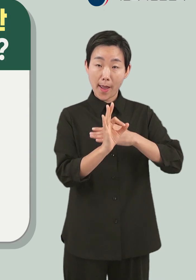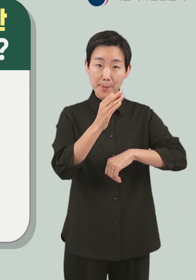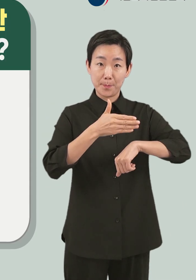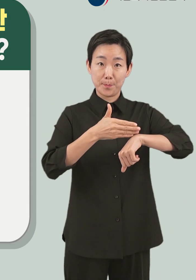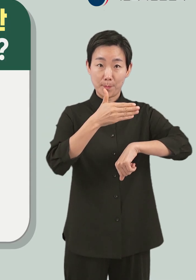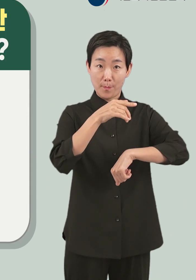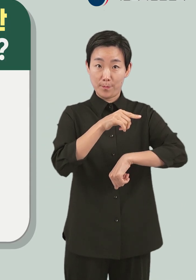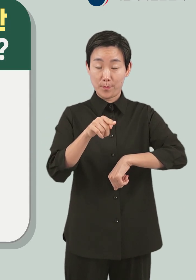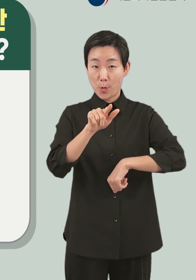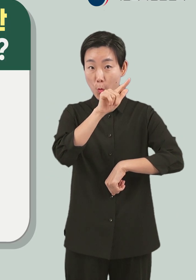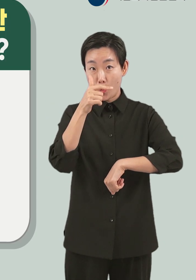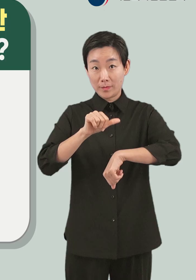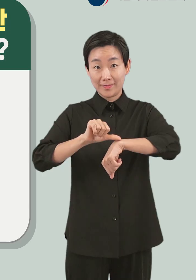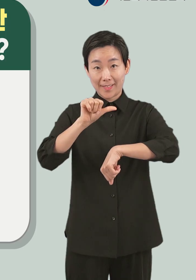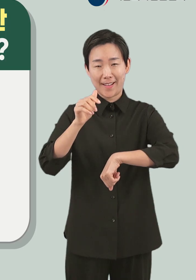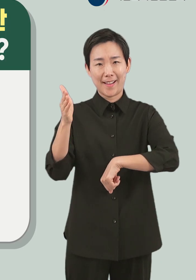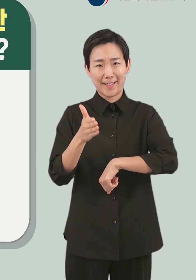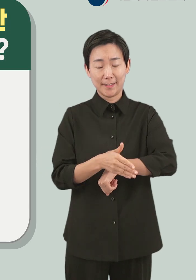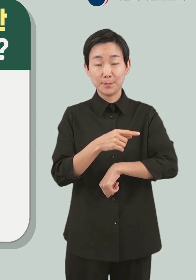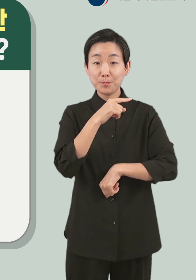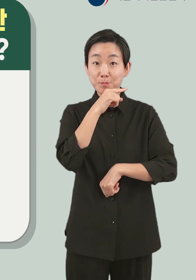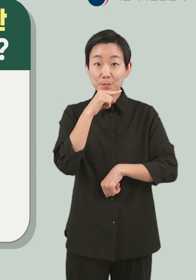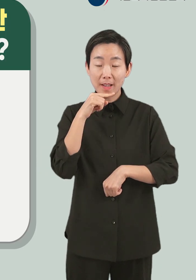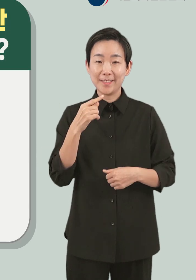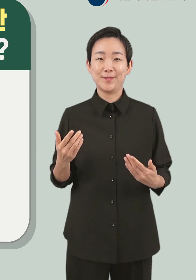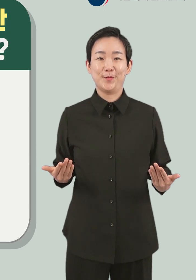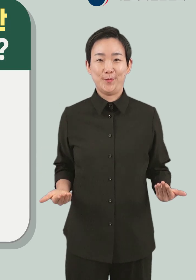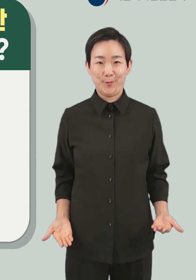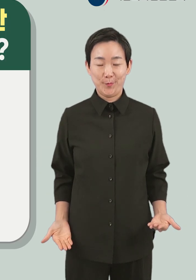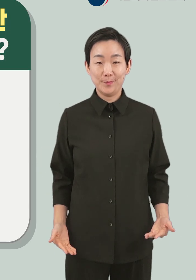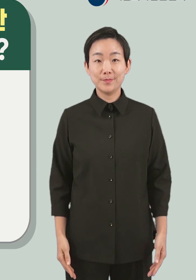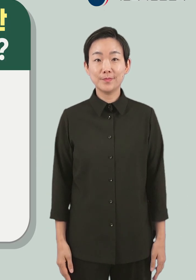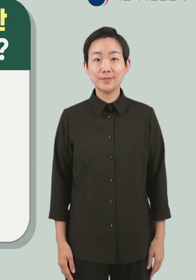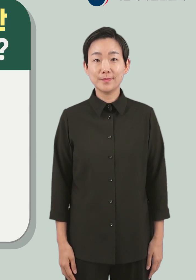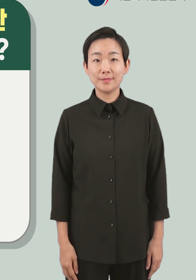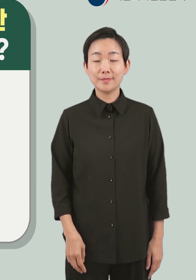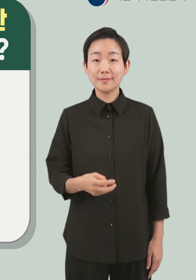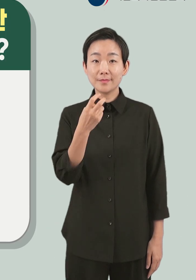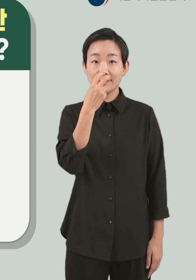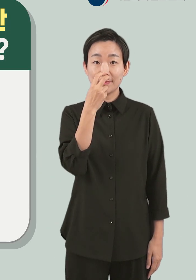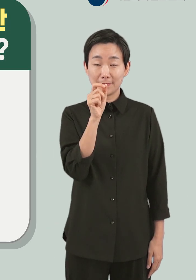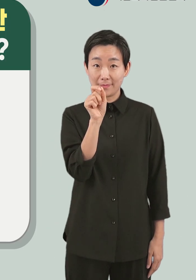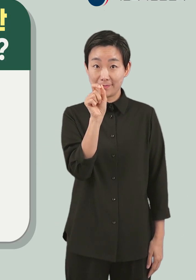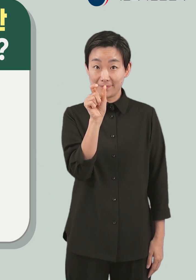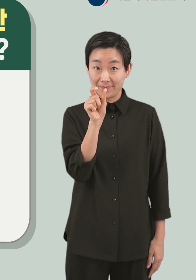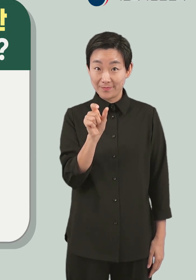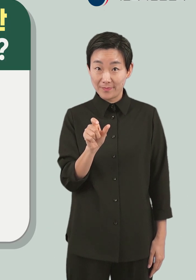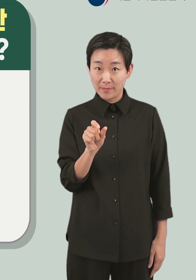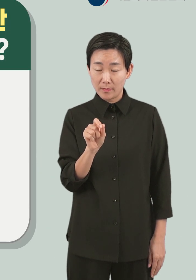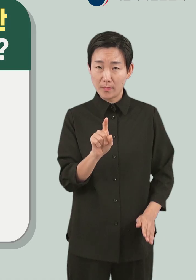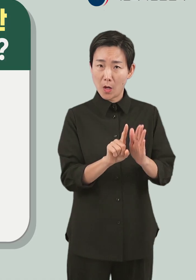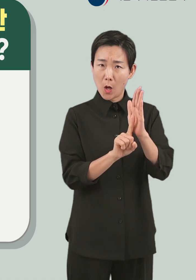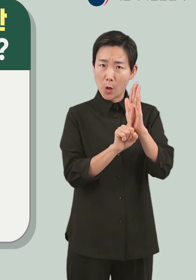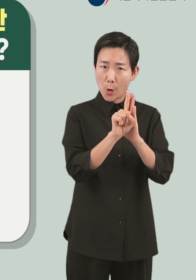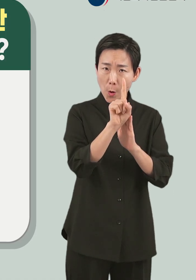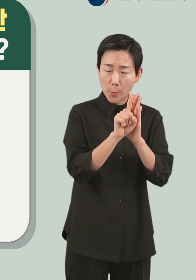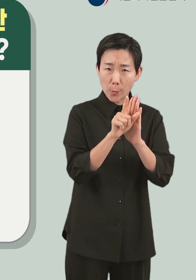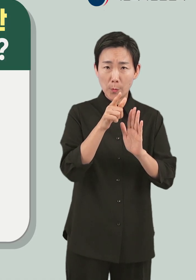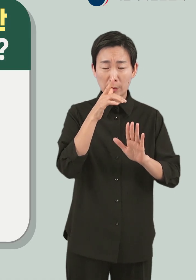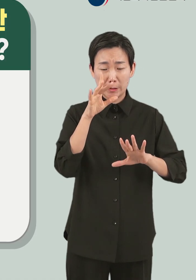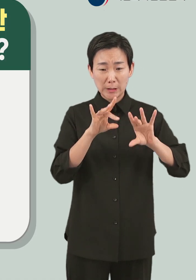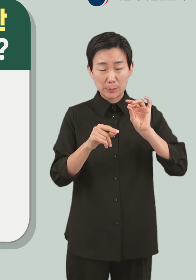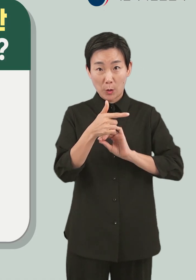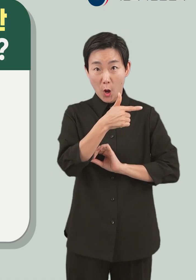080-909-2222 평일 오전 9시에서 오후 5시 공휴일 제외 검사지는 온도와 습도가 높은